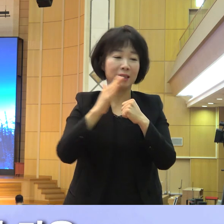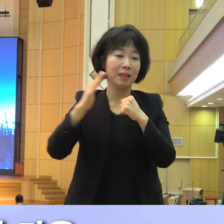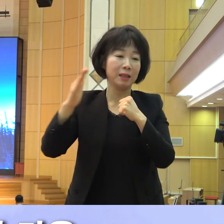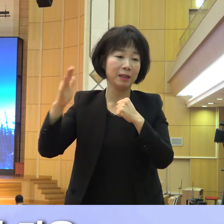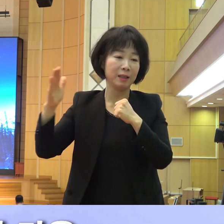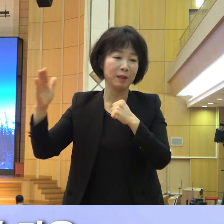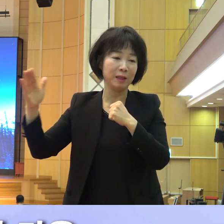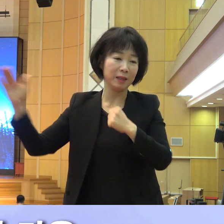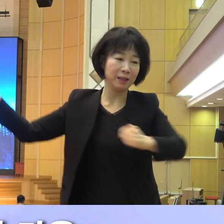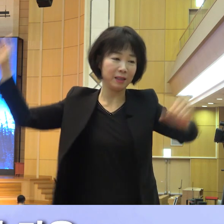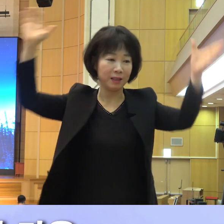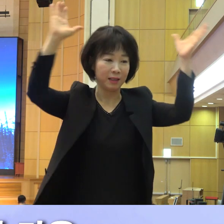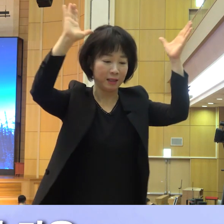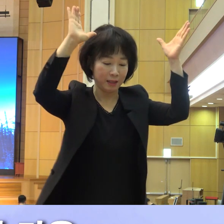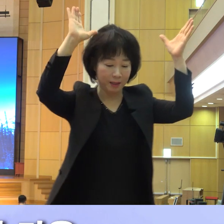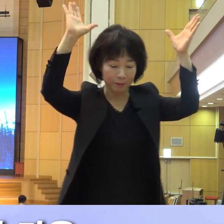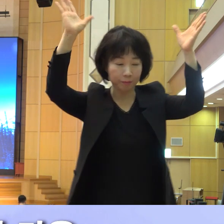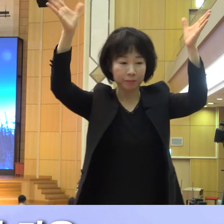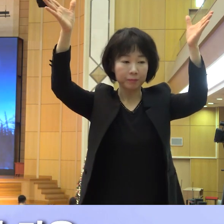것이니.